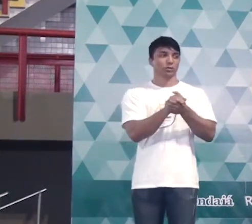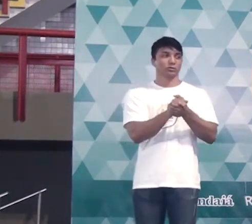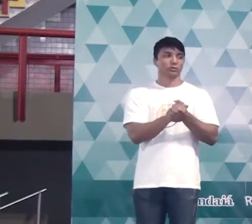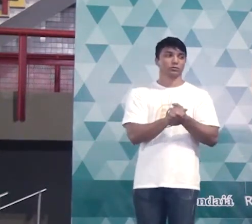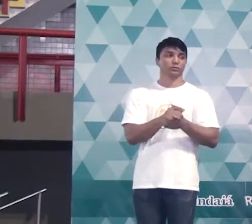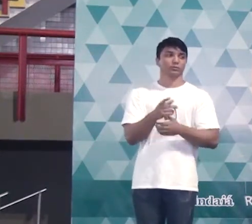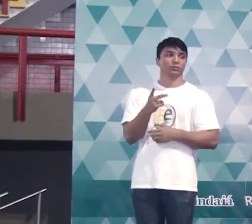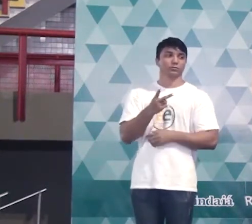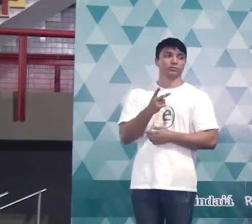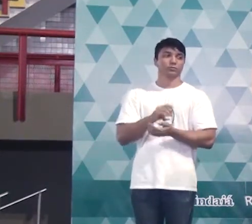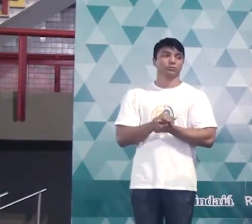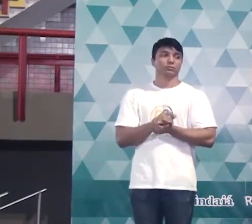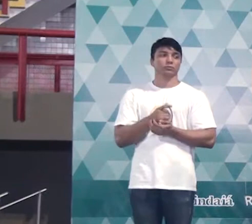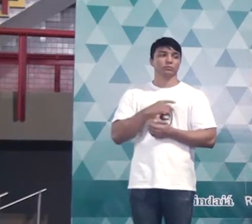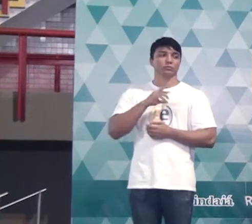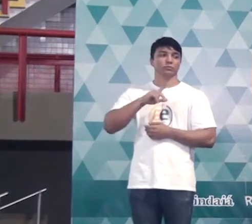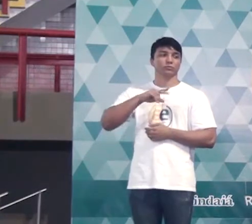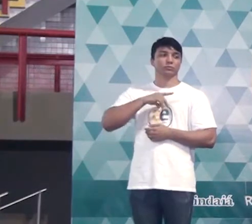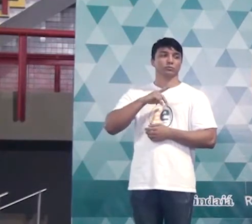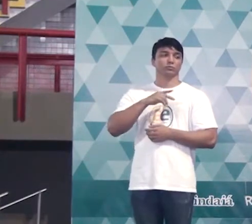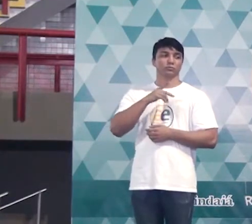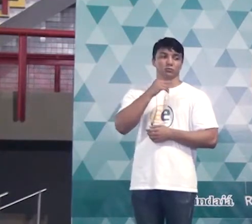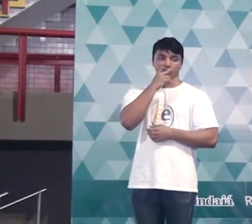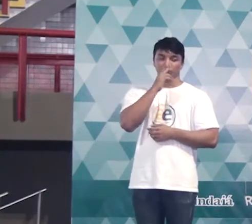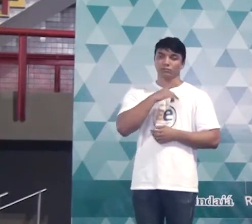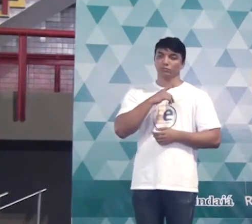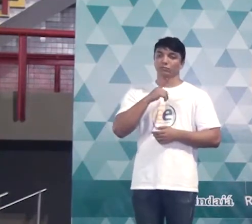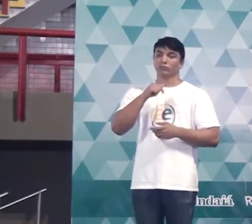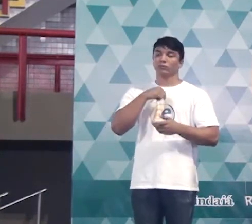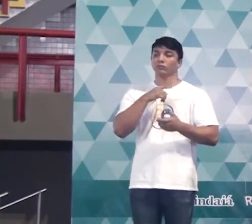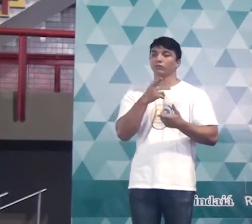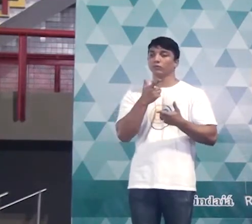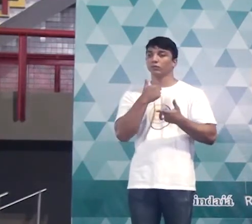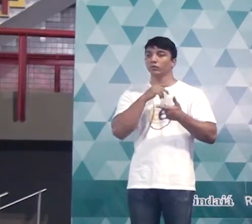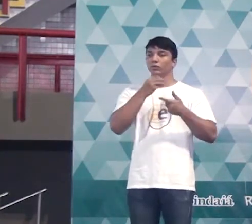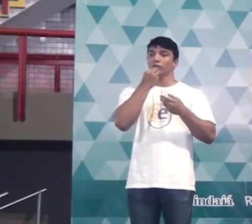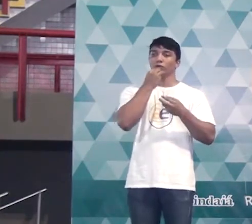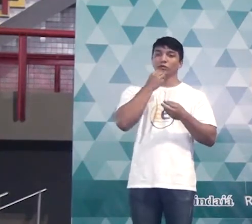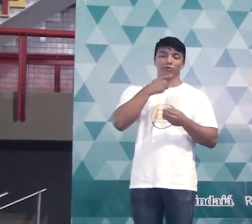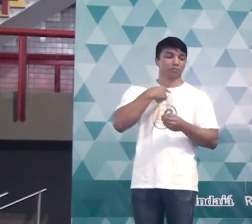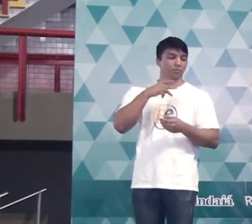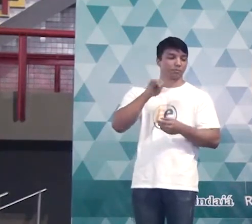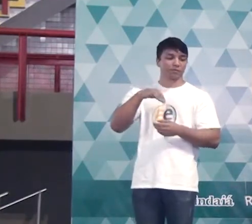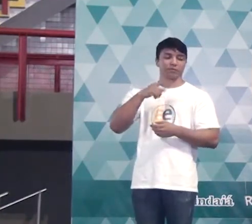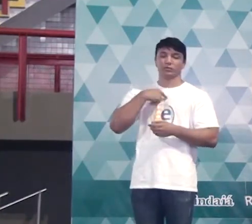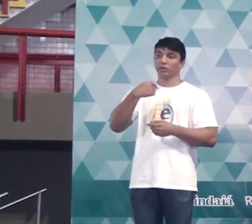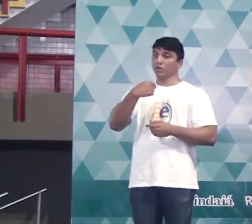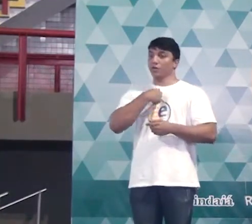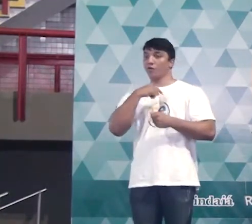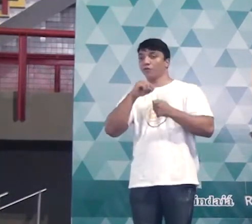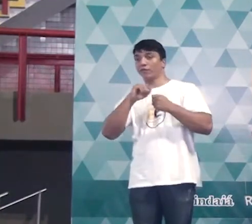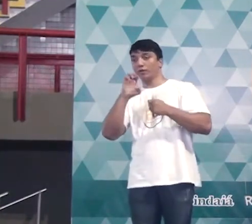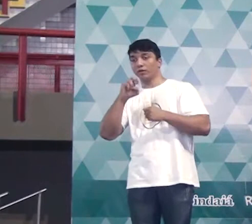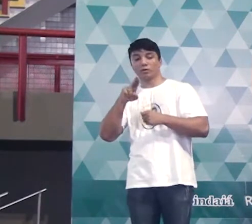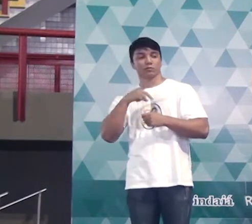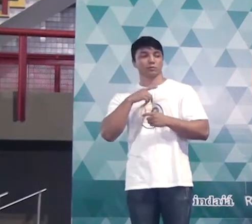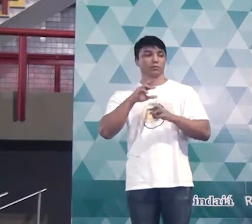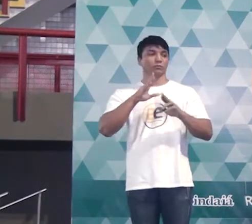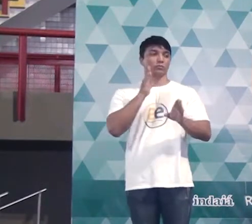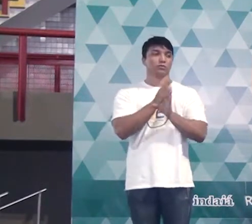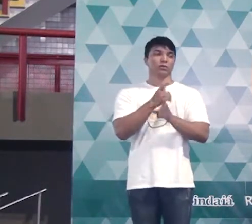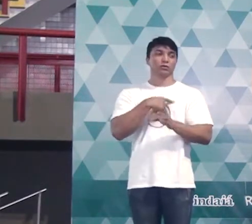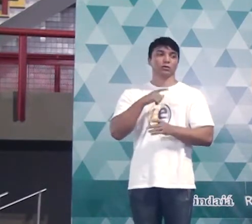né? Não se usa mim como sujeito de verbo, não deveria ser para mim fazer, e sim para eu fazer, já que a aula era de